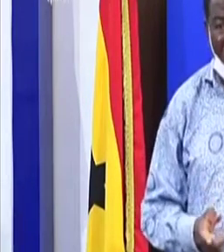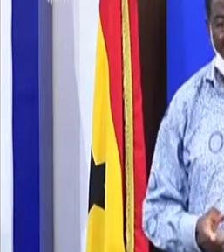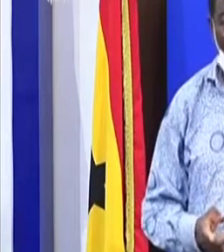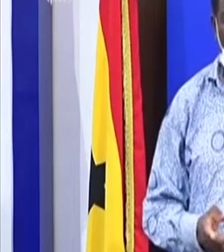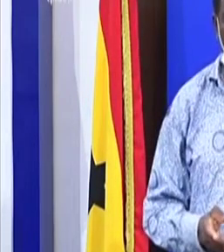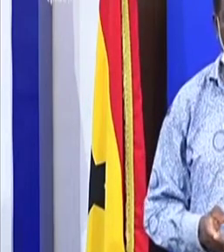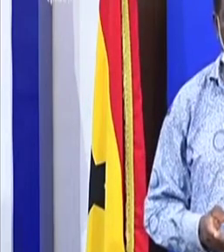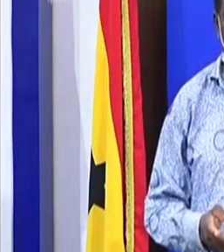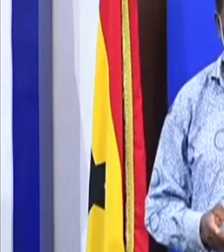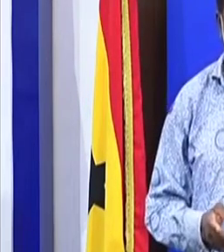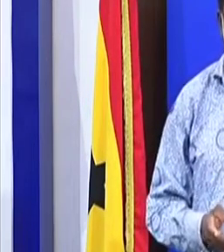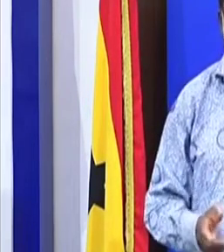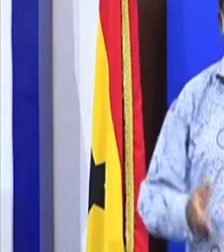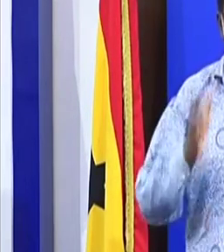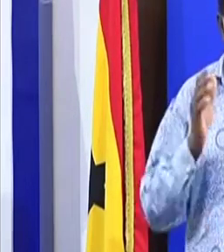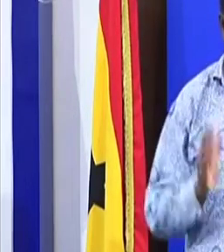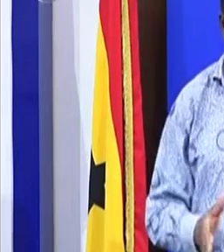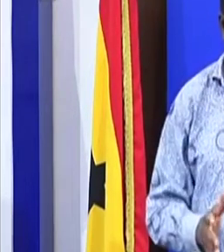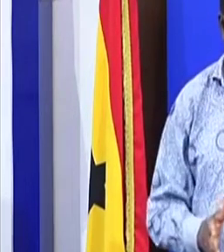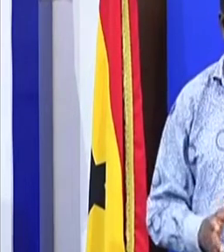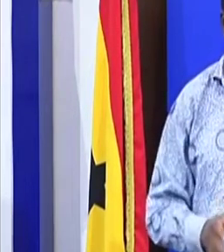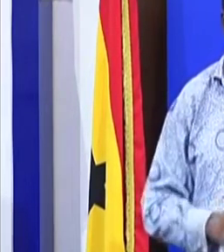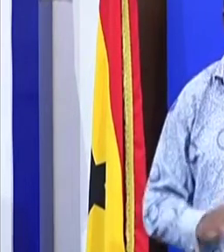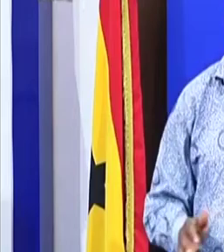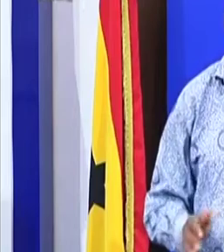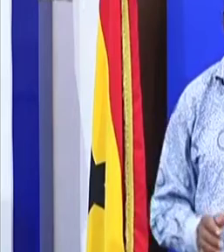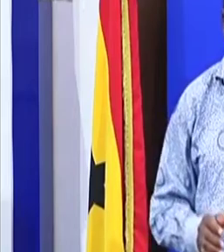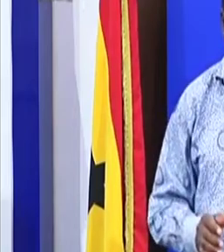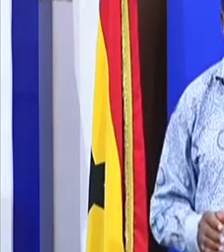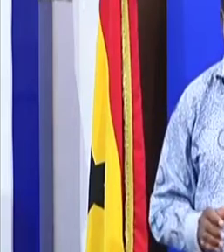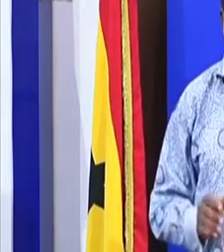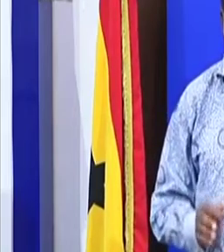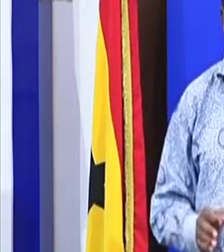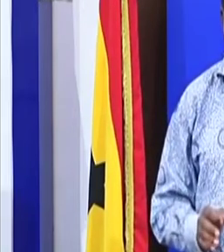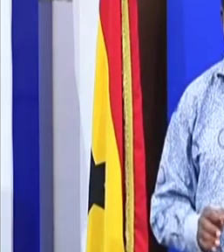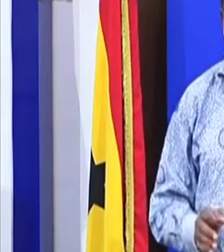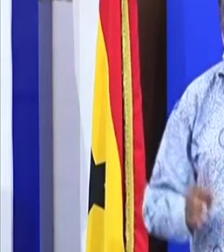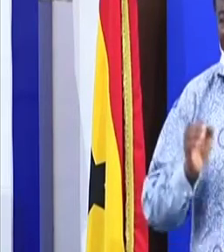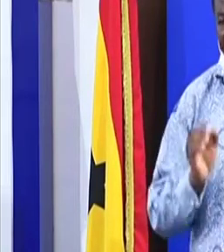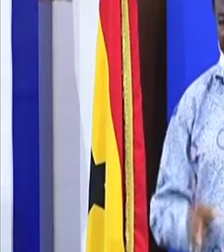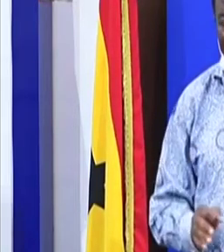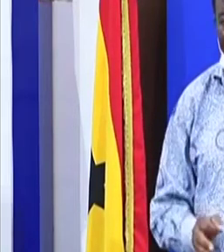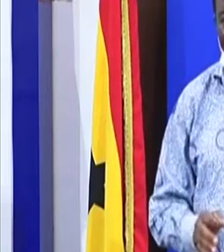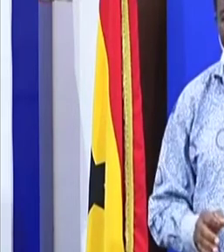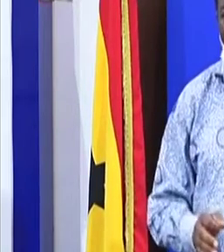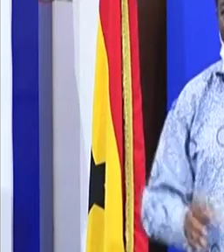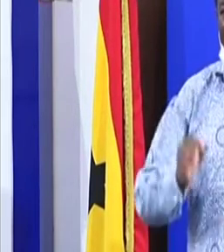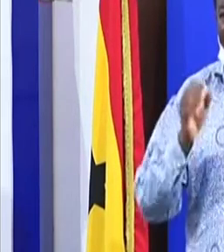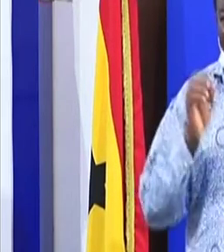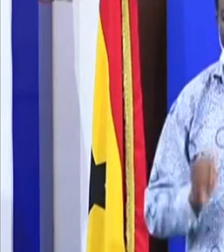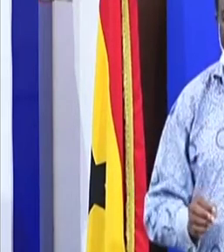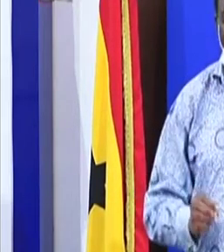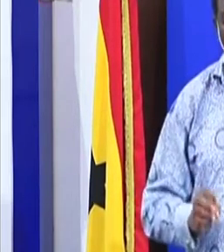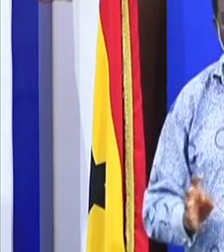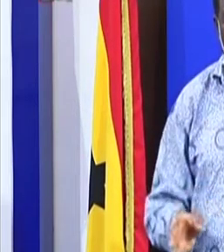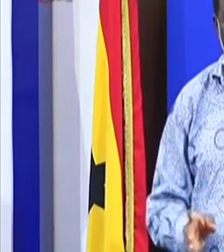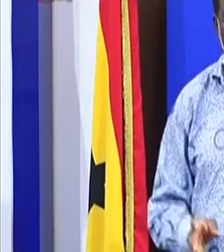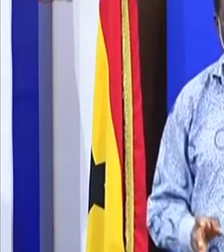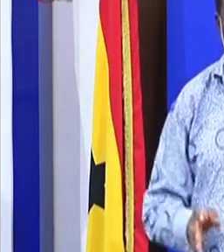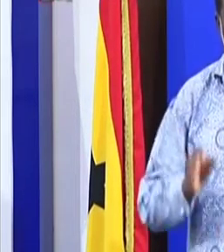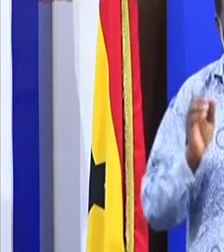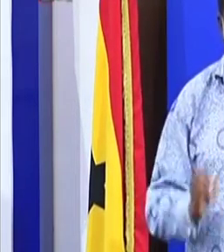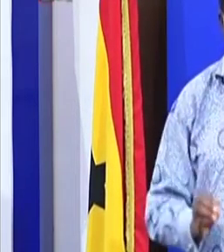mi zo amakukuton ta mi ekukudam na duko kata ba nya jagbagba coronavirus ya